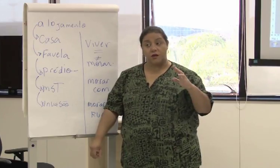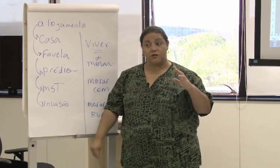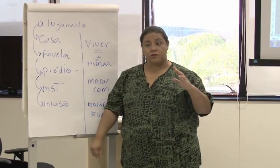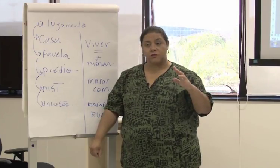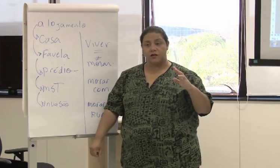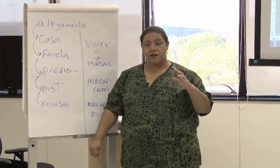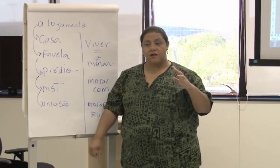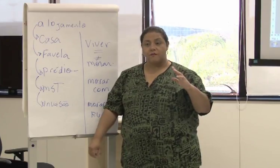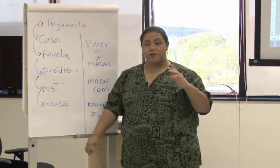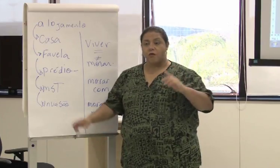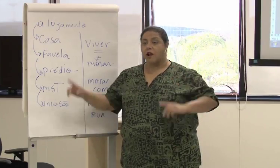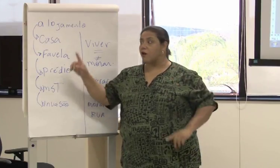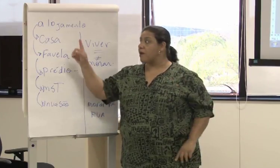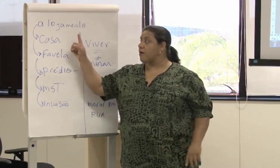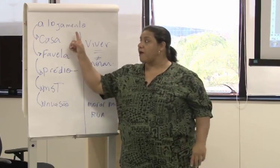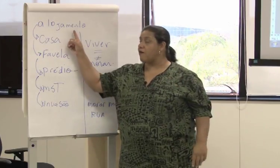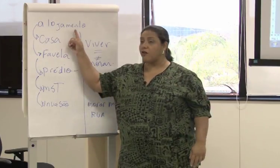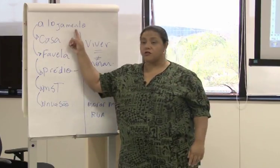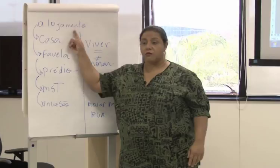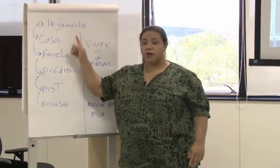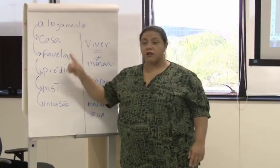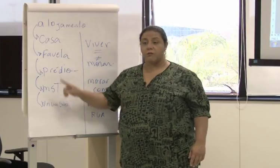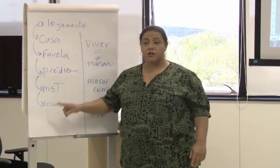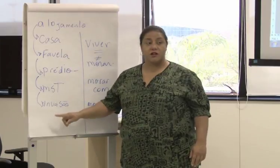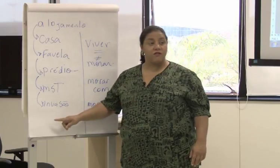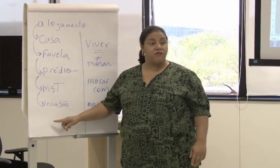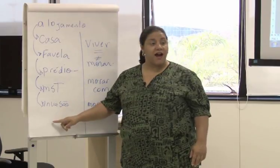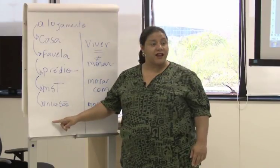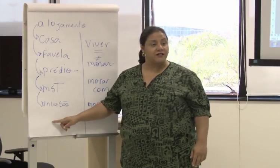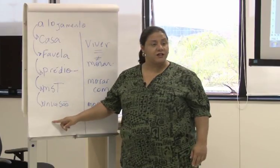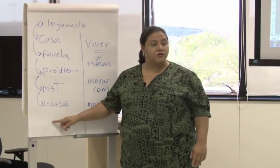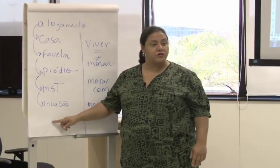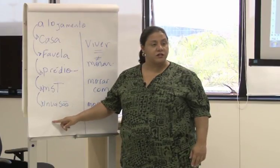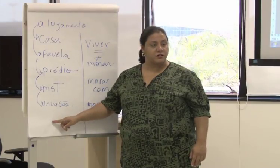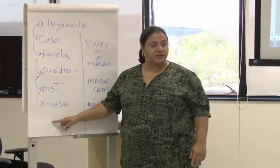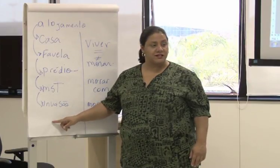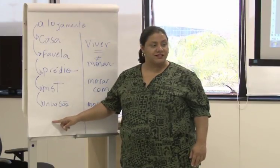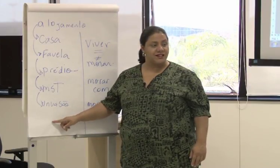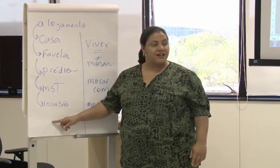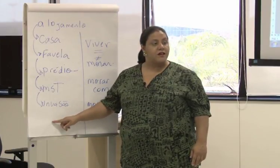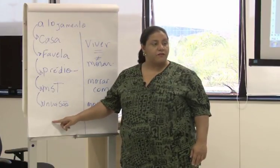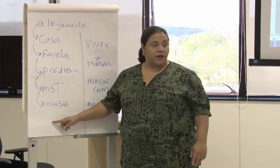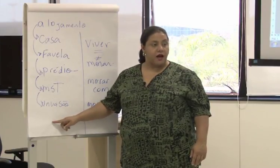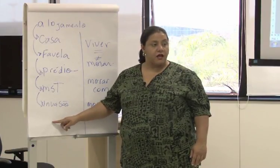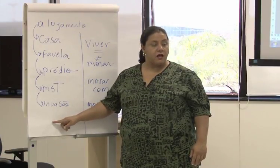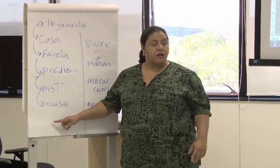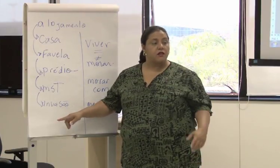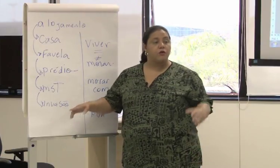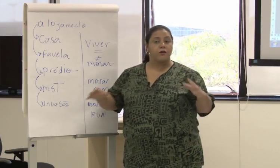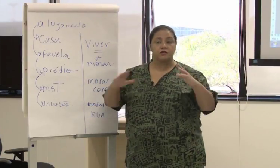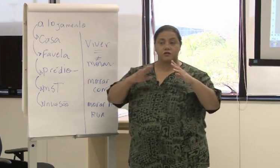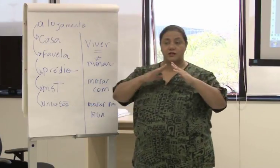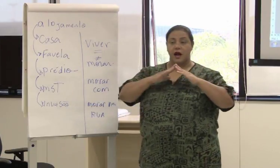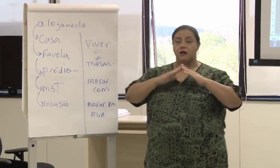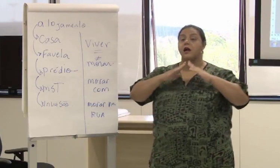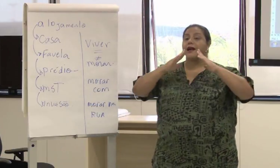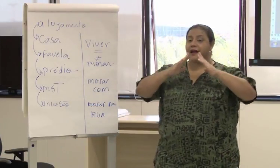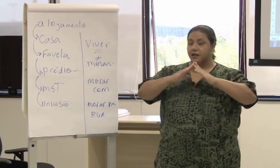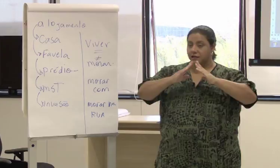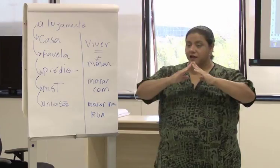mesmo. Então, olha como é que a palavra alojamento ela pode ter várias circunstâncias. Tá? Então, eu posso usar casa, casa,